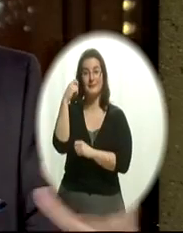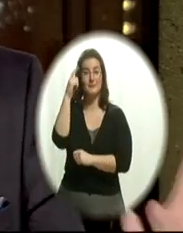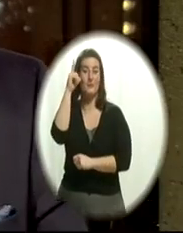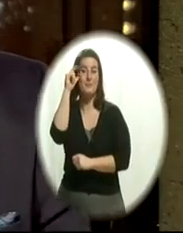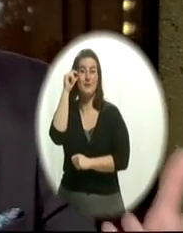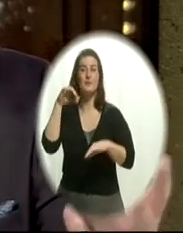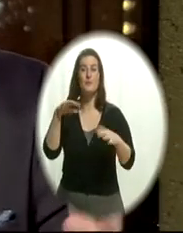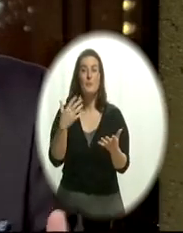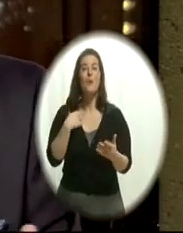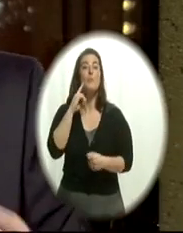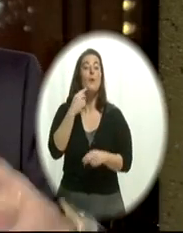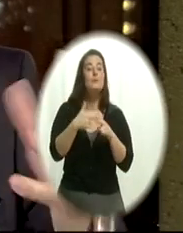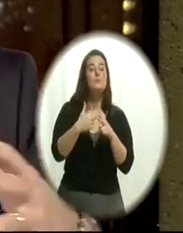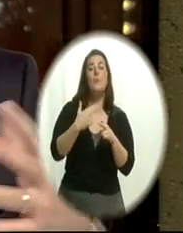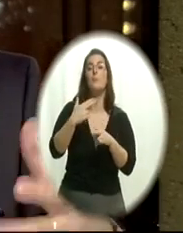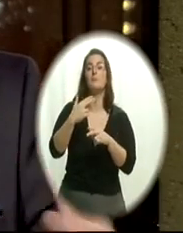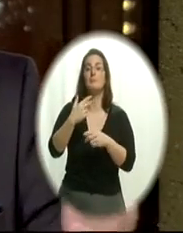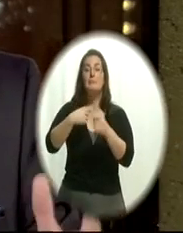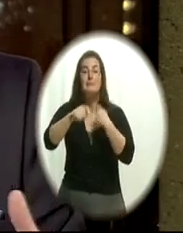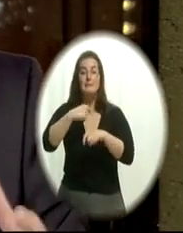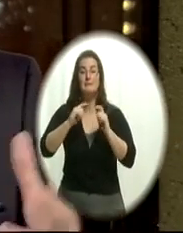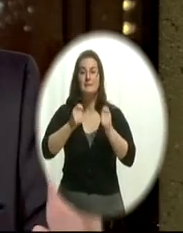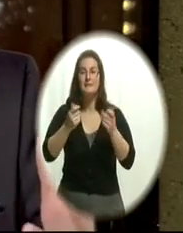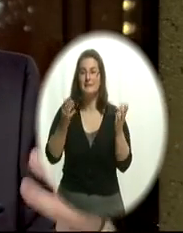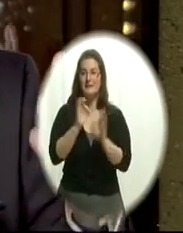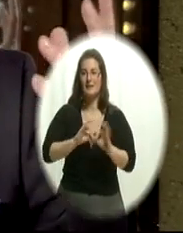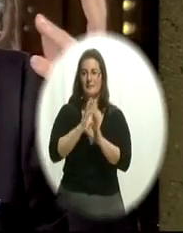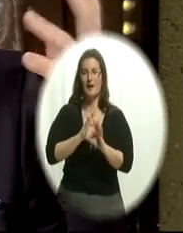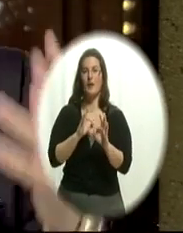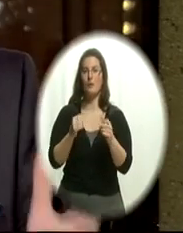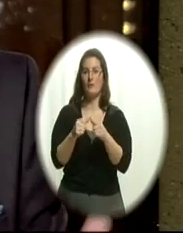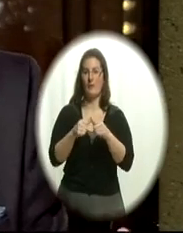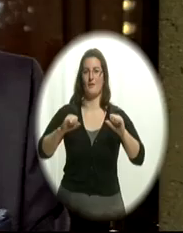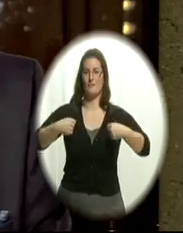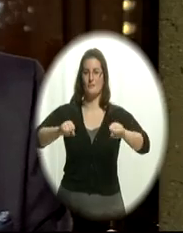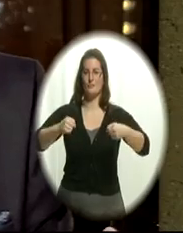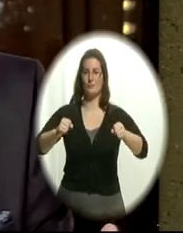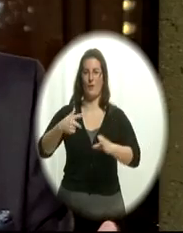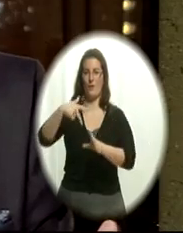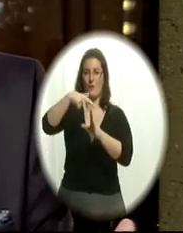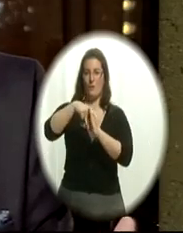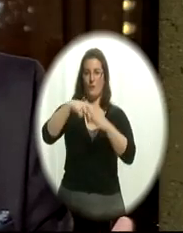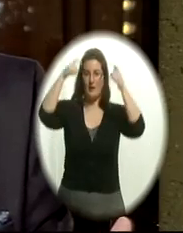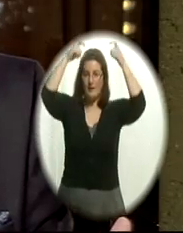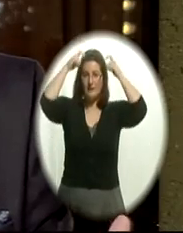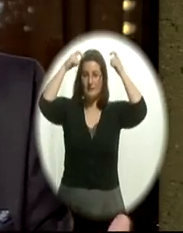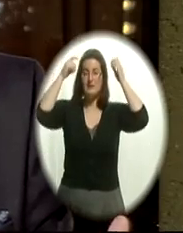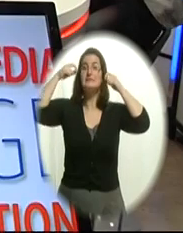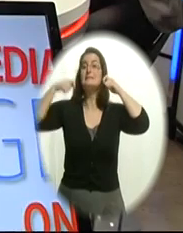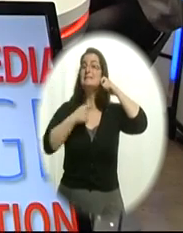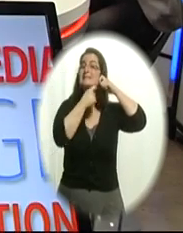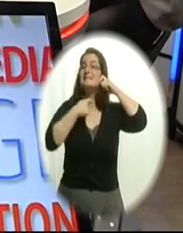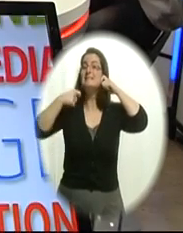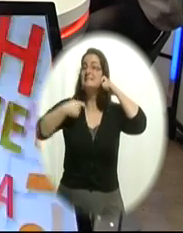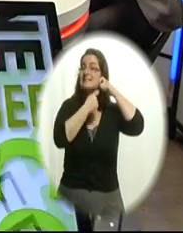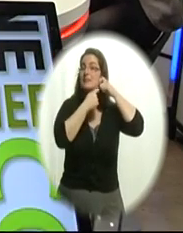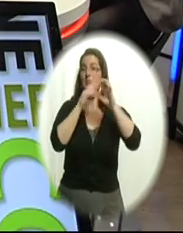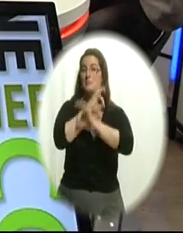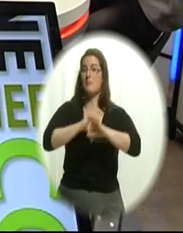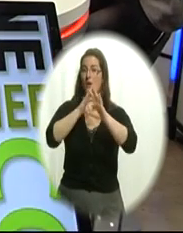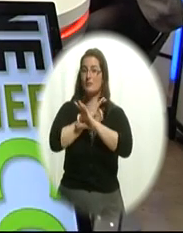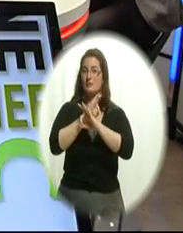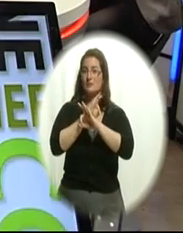ne sait pas dire le nom et le prénom, on mime un scooter qui roule avec un conducteur, avec un casque non attaché. On peut dire ça? On peut. C'est pas drôle.